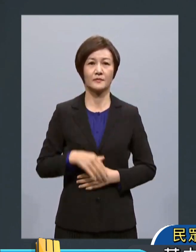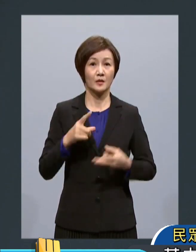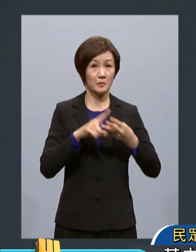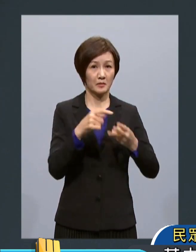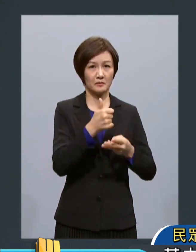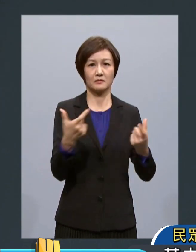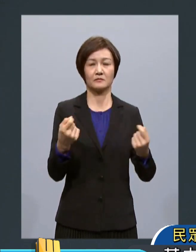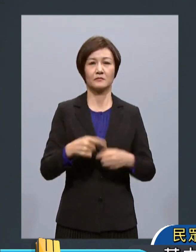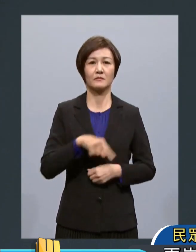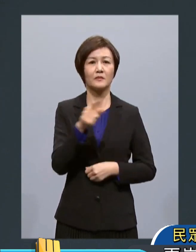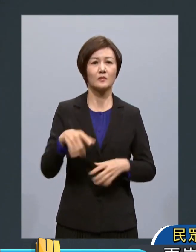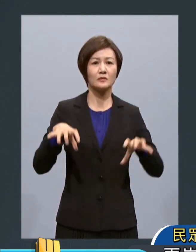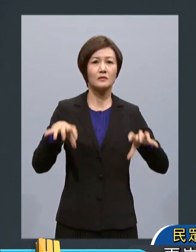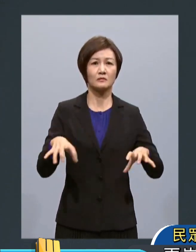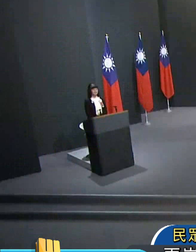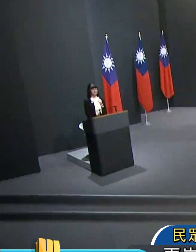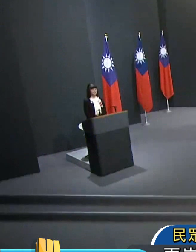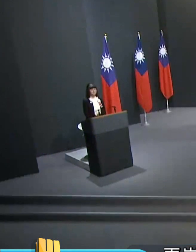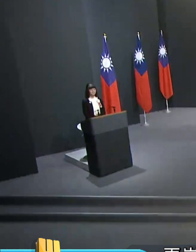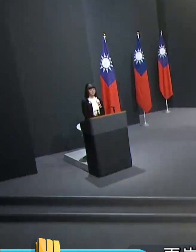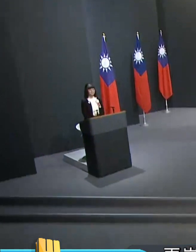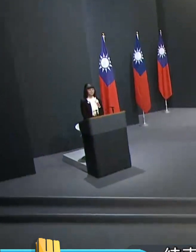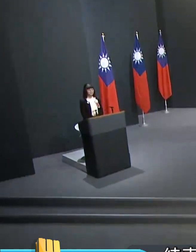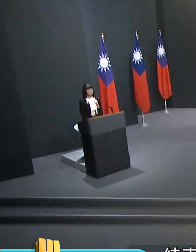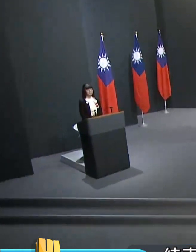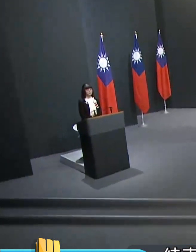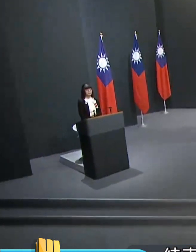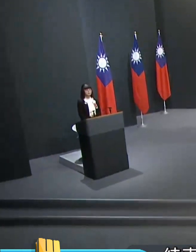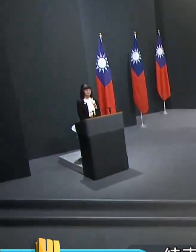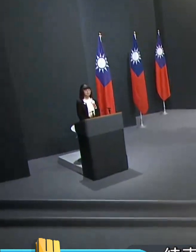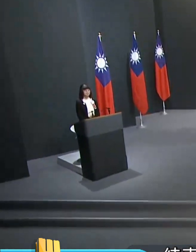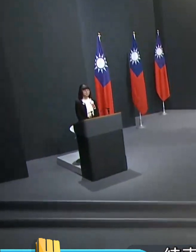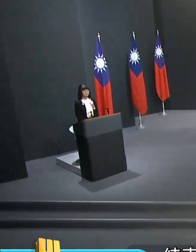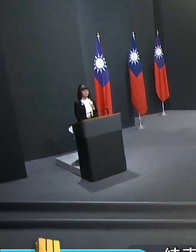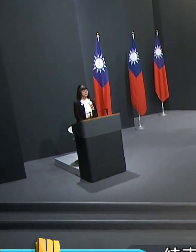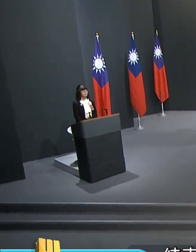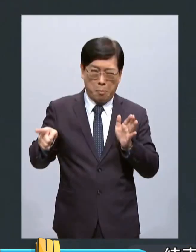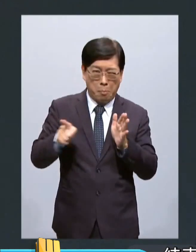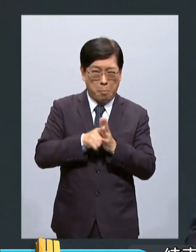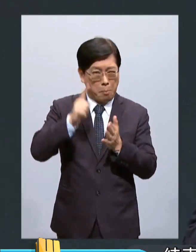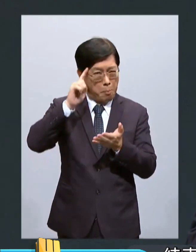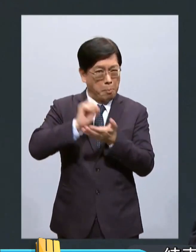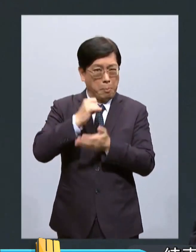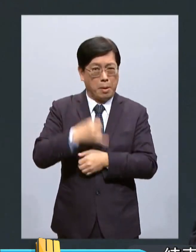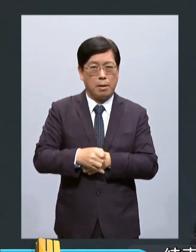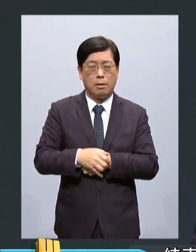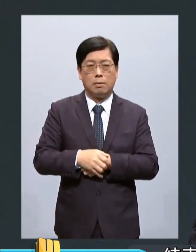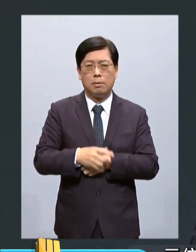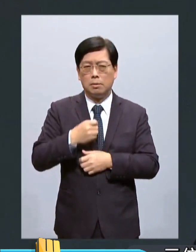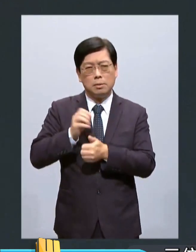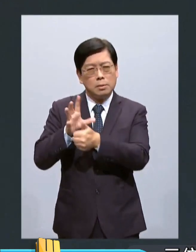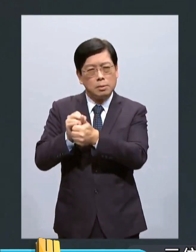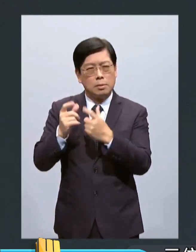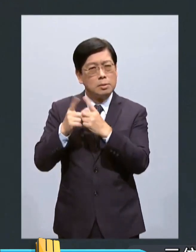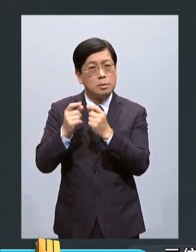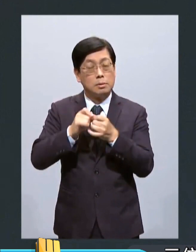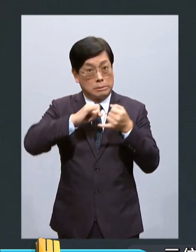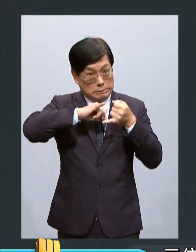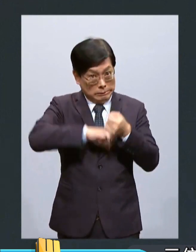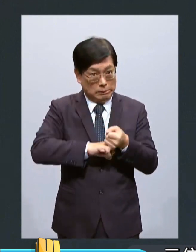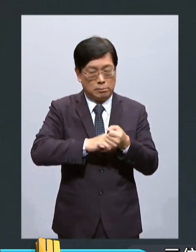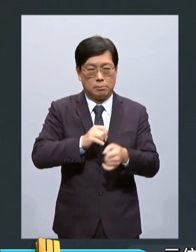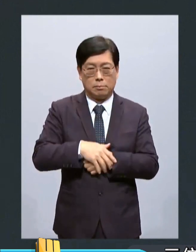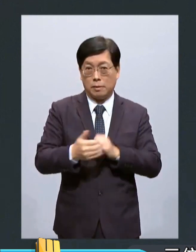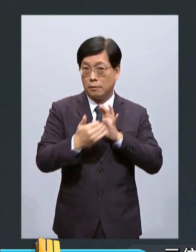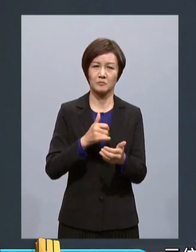那时候你们怎么不觉得两岸一家亲有问题？ 结束三场公办政见发表会，本周六下午2点，三位候选人将在公示举行